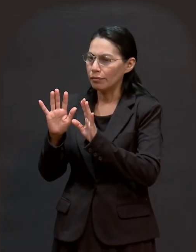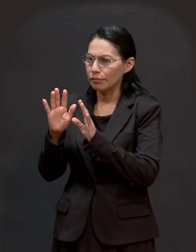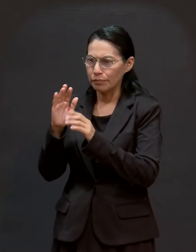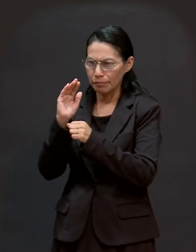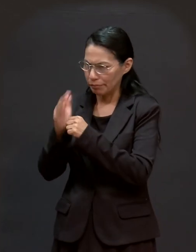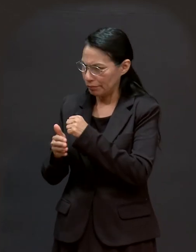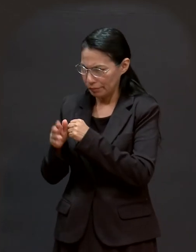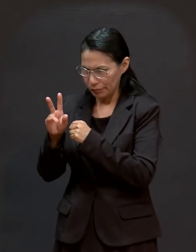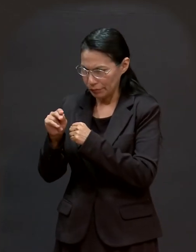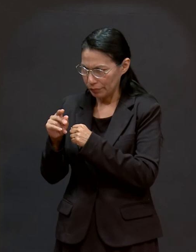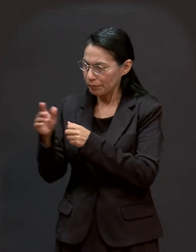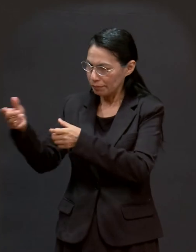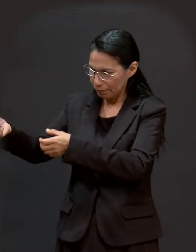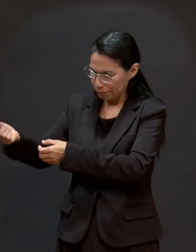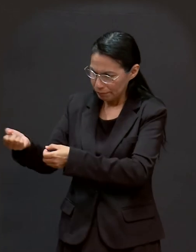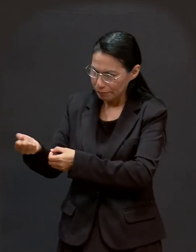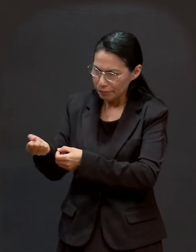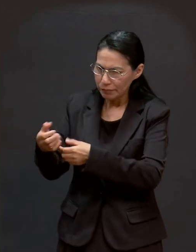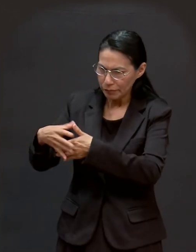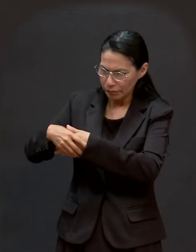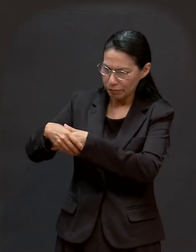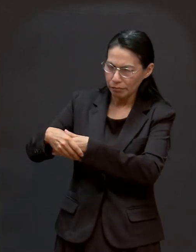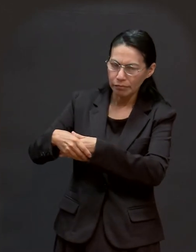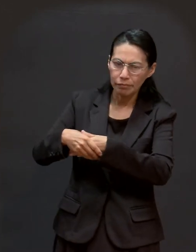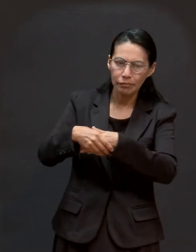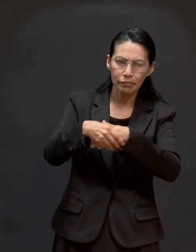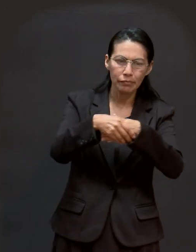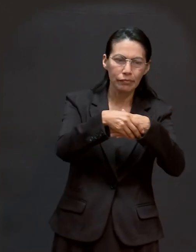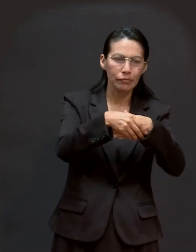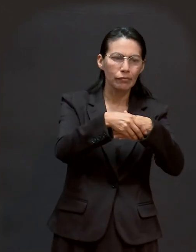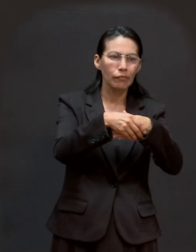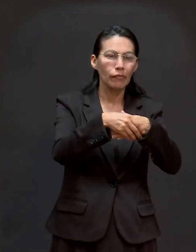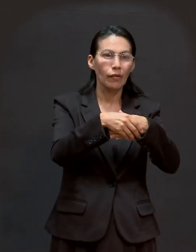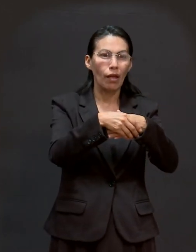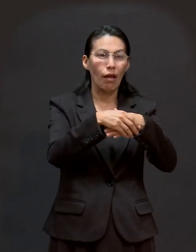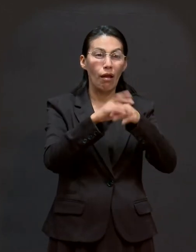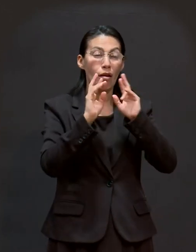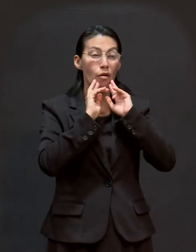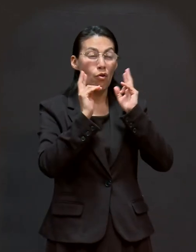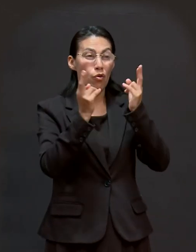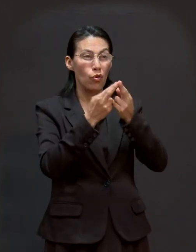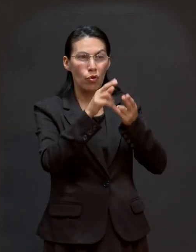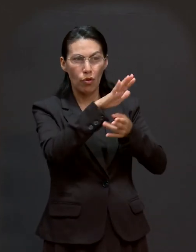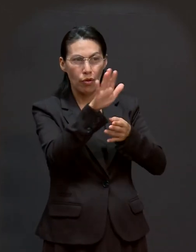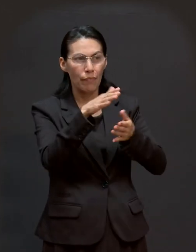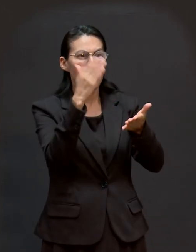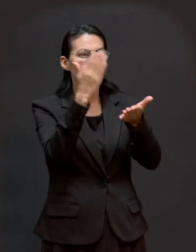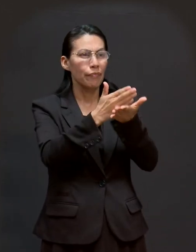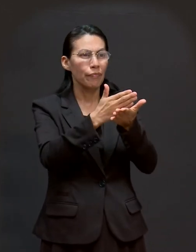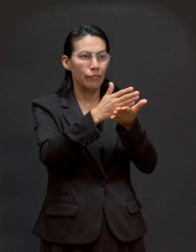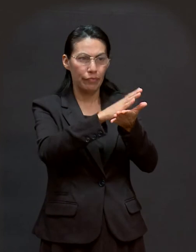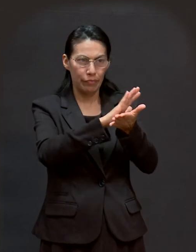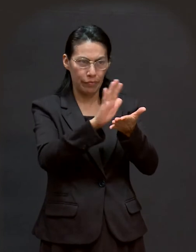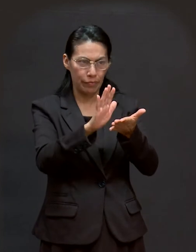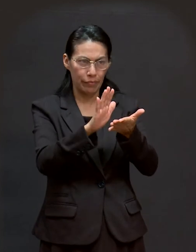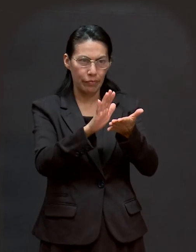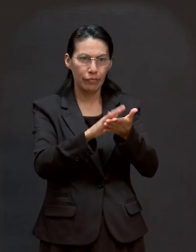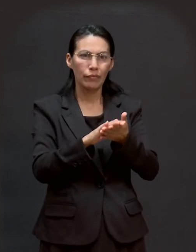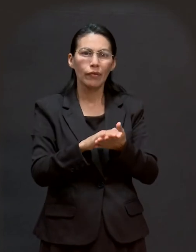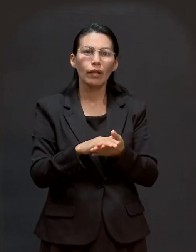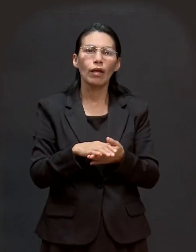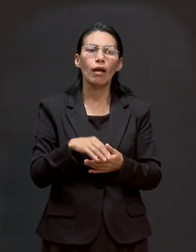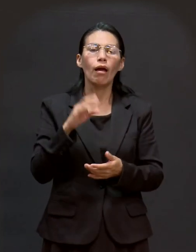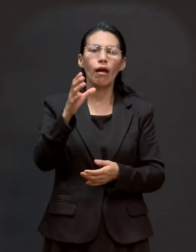la tomé de la mano y la traje de nuevo al salón interrumpir la reunión tome el